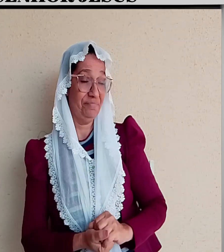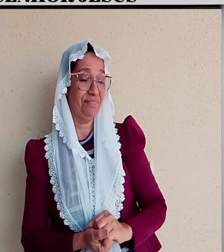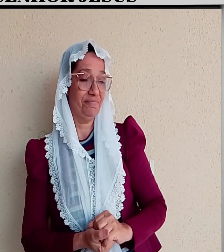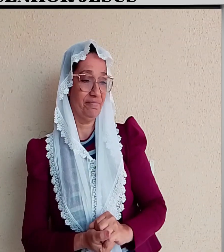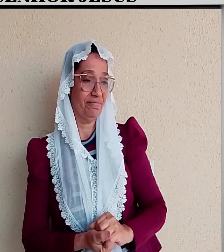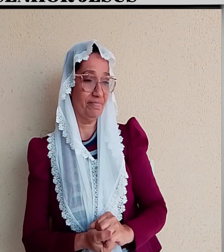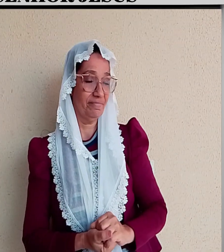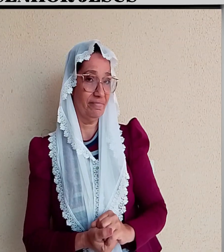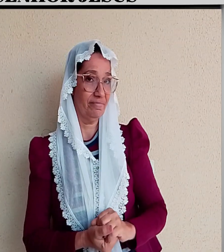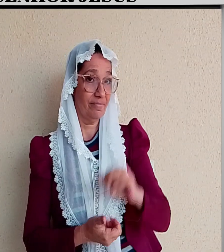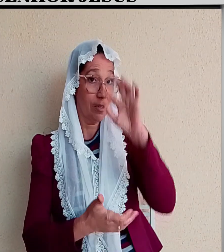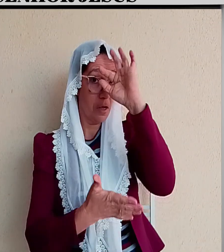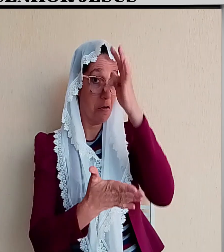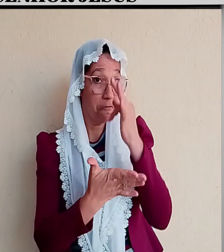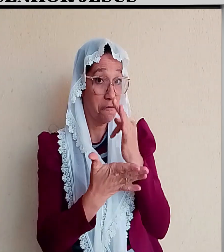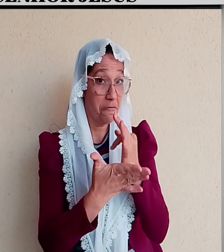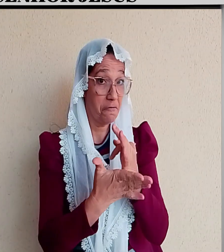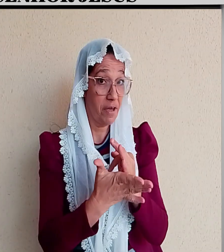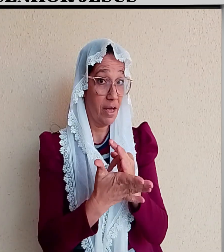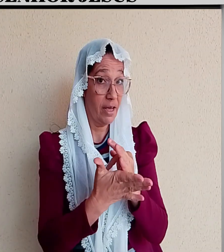os milagres vindo diretamente dele.